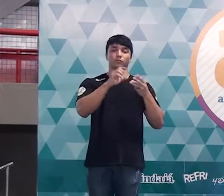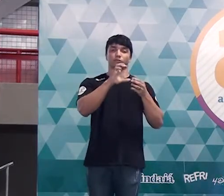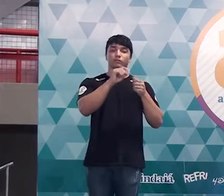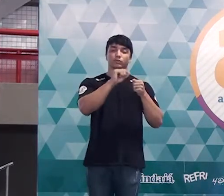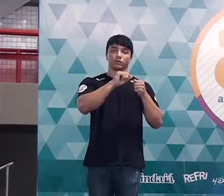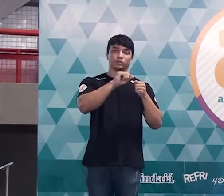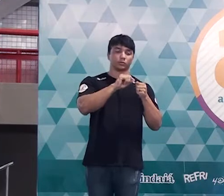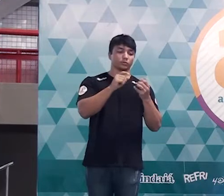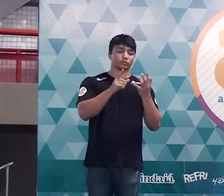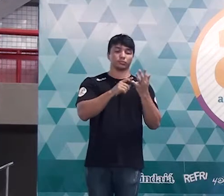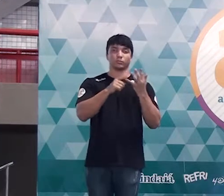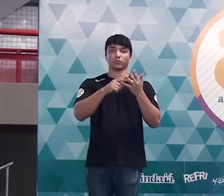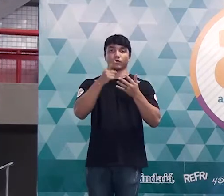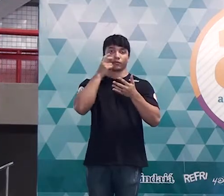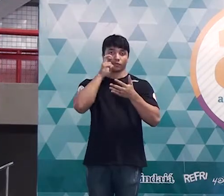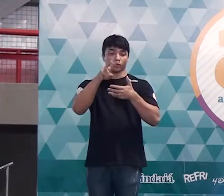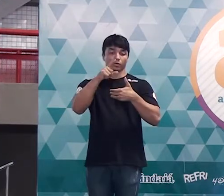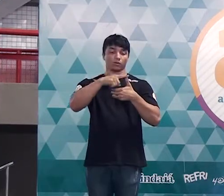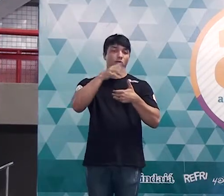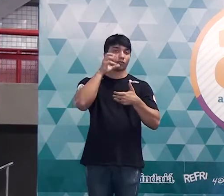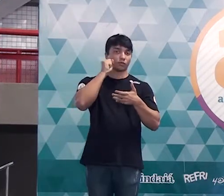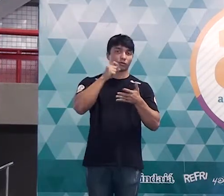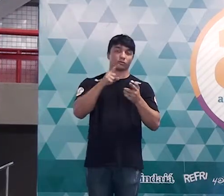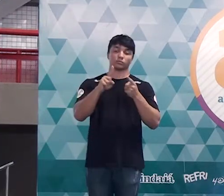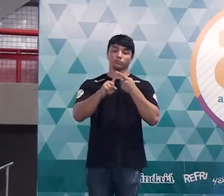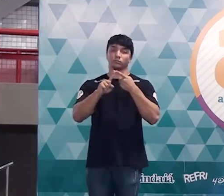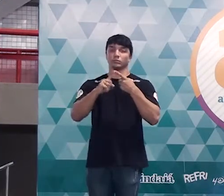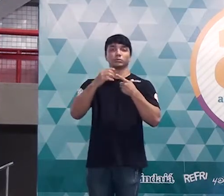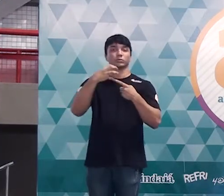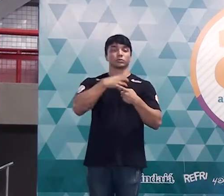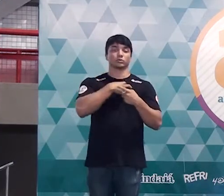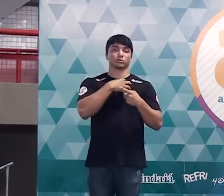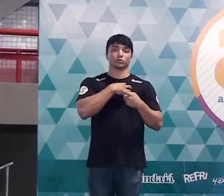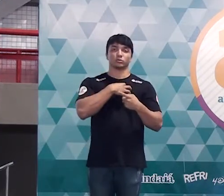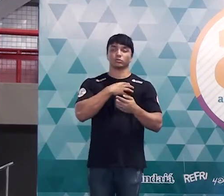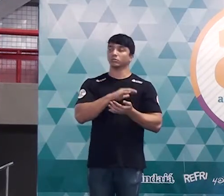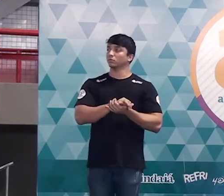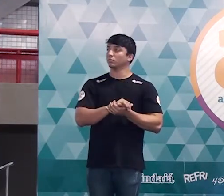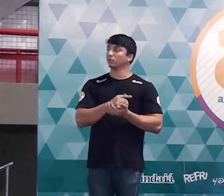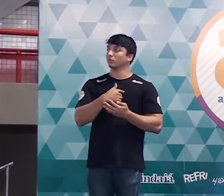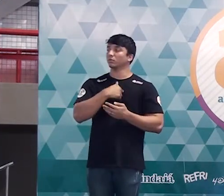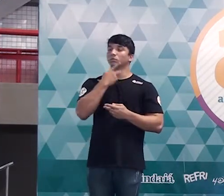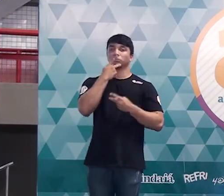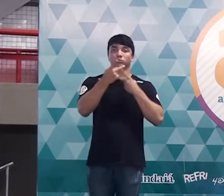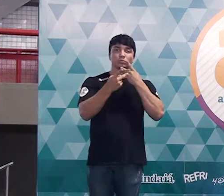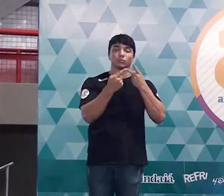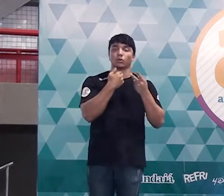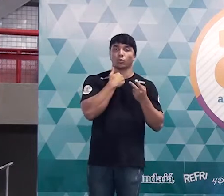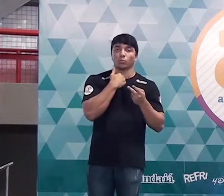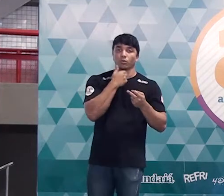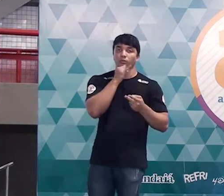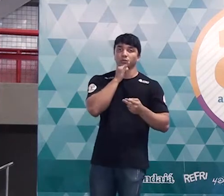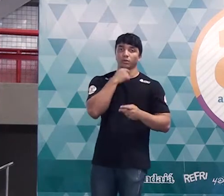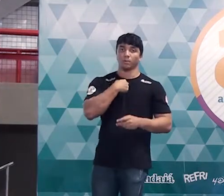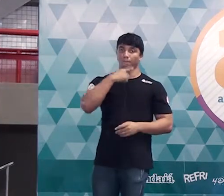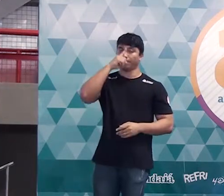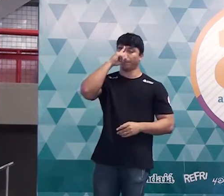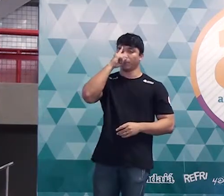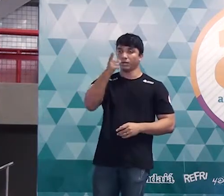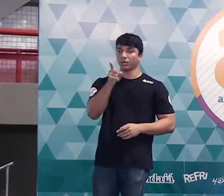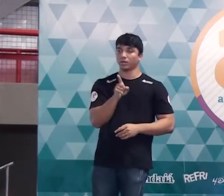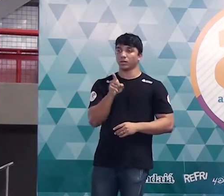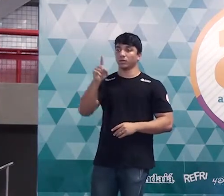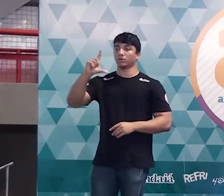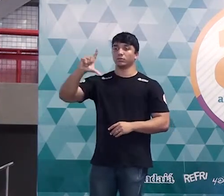que acontece com esses verbos? Gente, cuidado. Eu não posso dizer, mandei ele